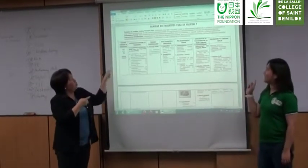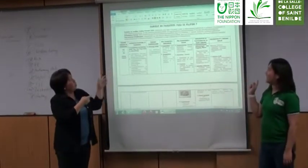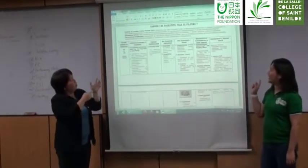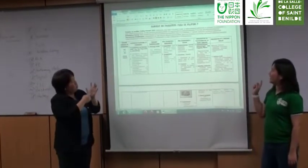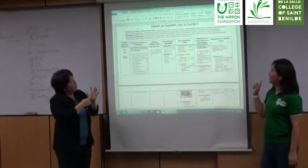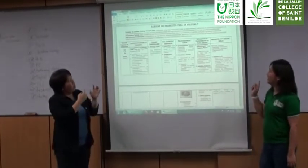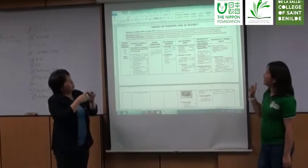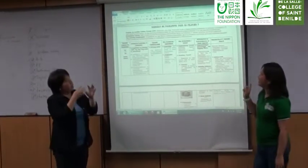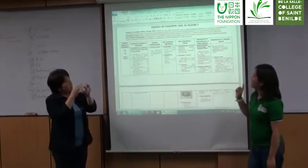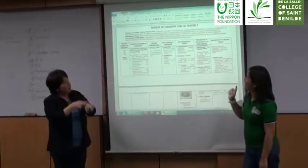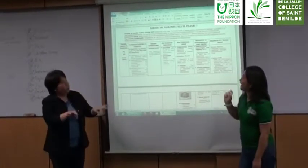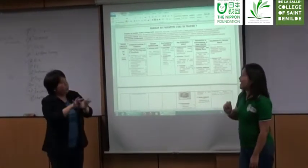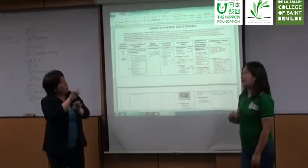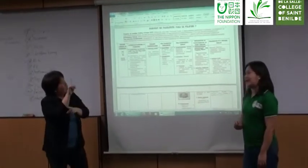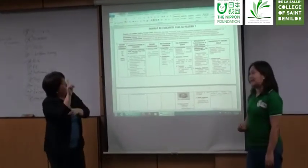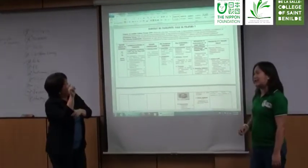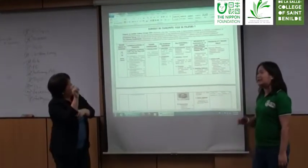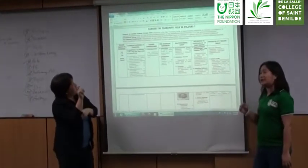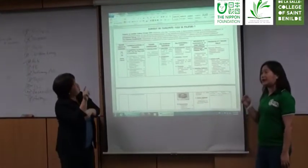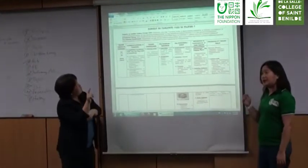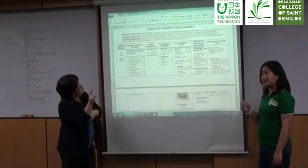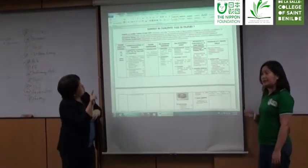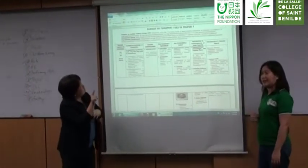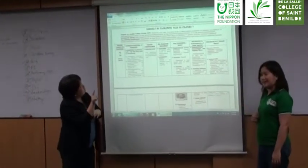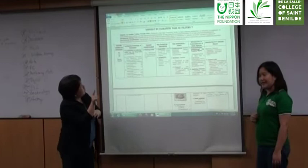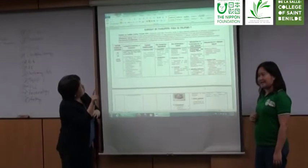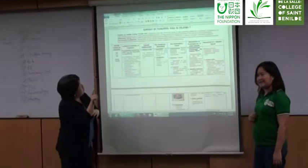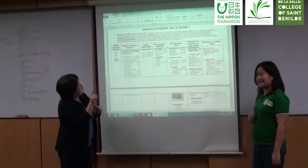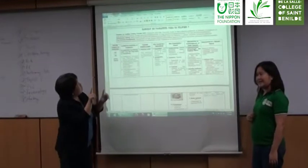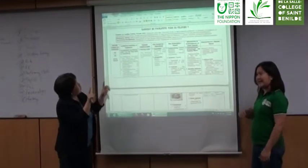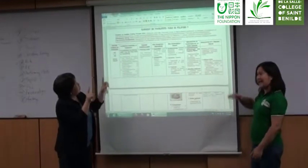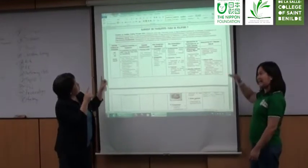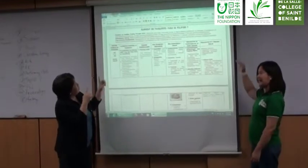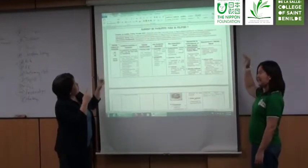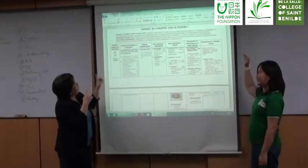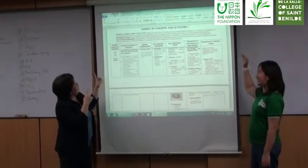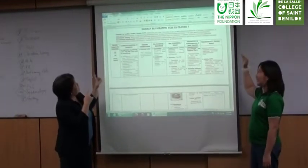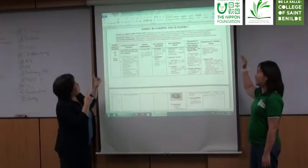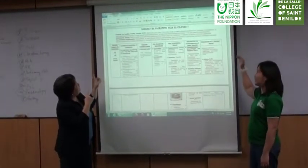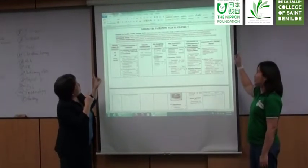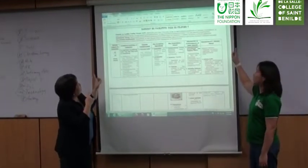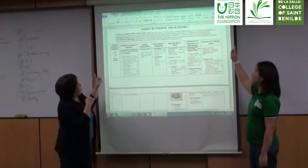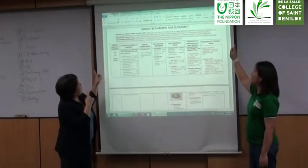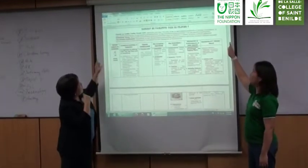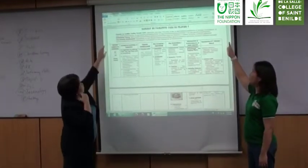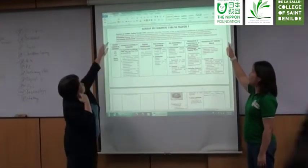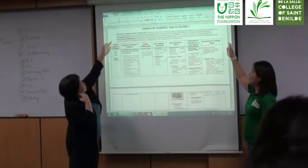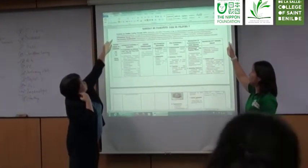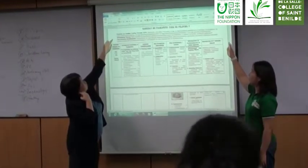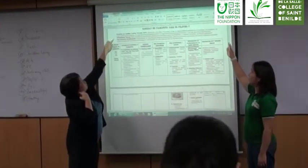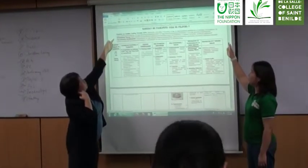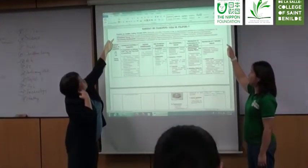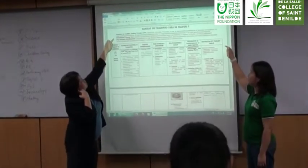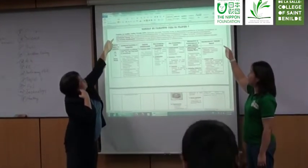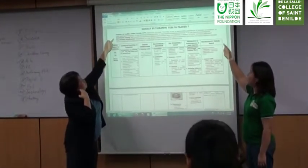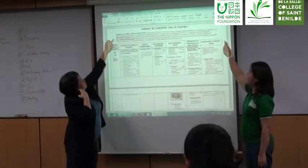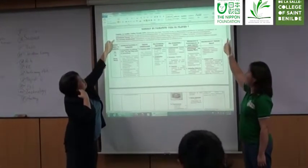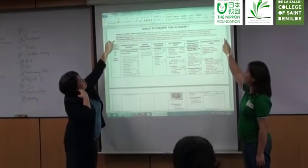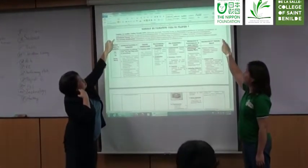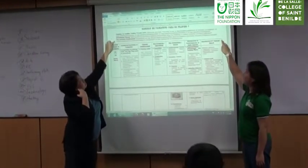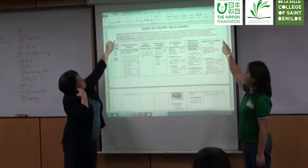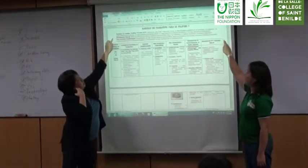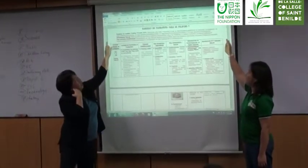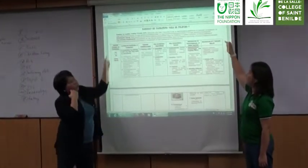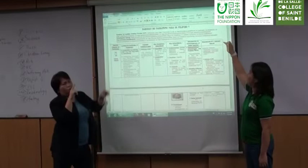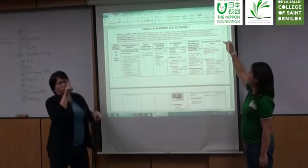papunawang kakailangan, yan yung sa curriculum ng DepEd. Kailangan ilagay dyan. Ngayon, yung tanong,